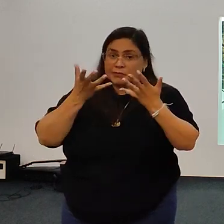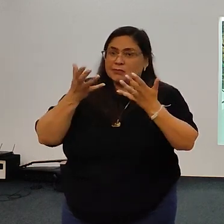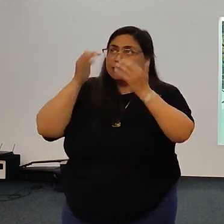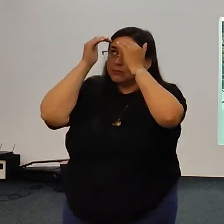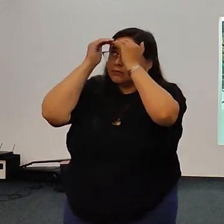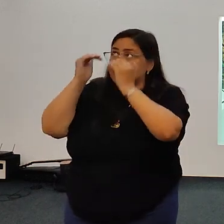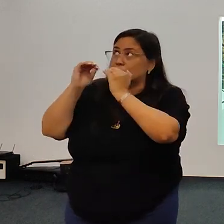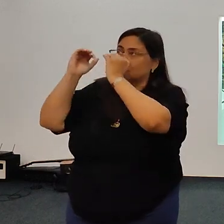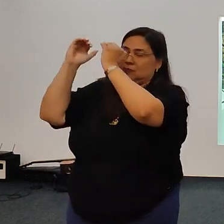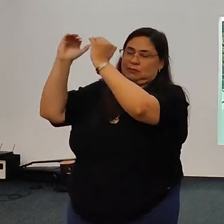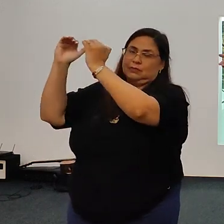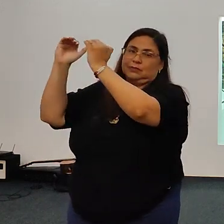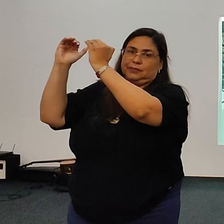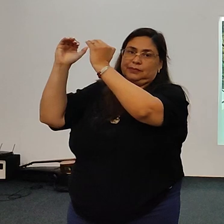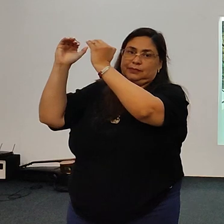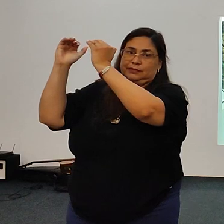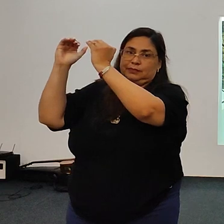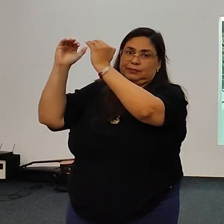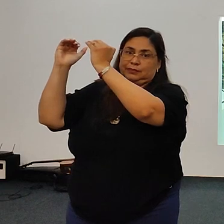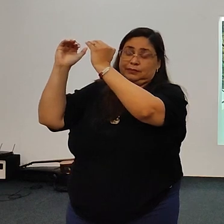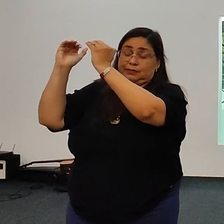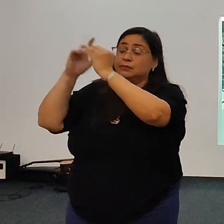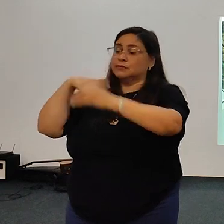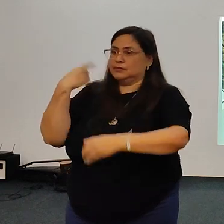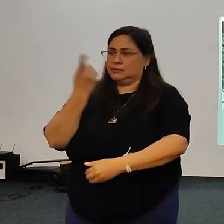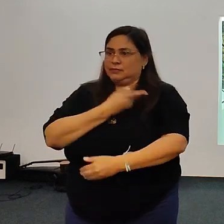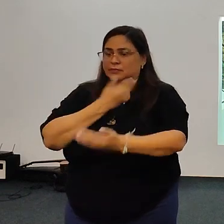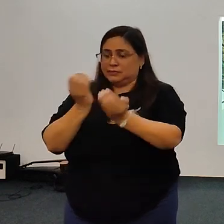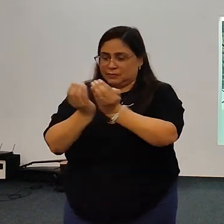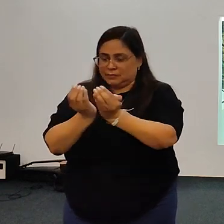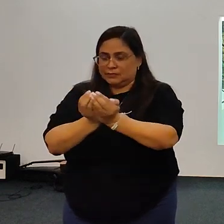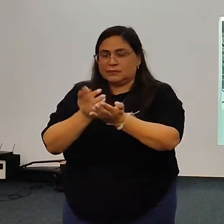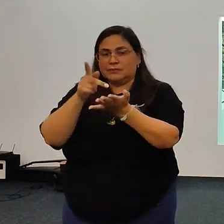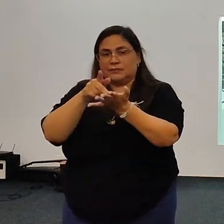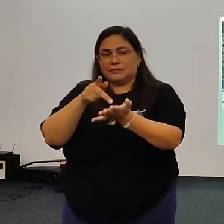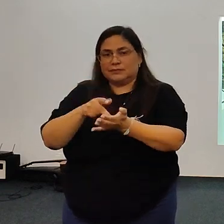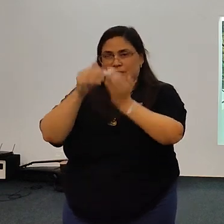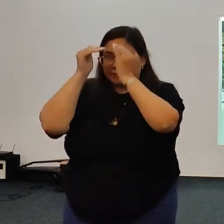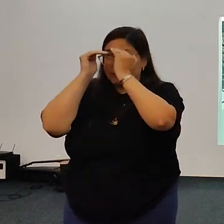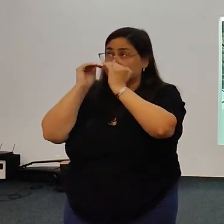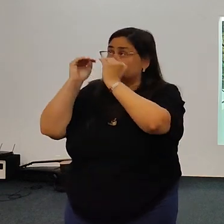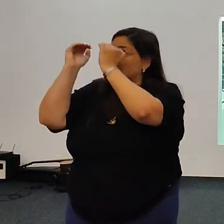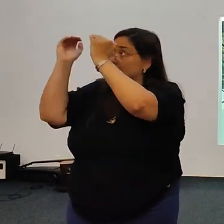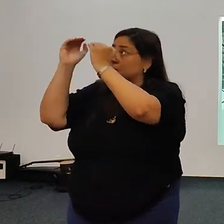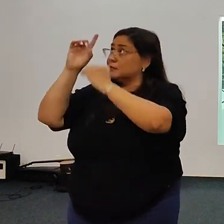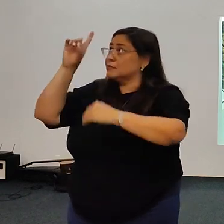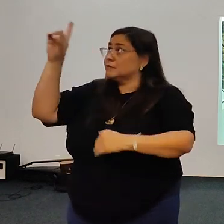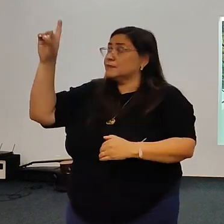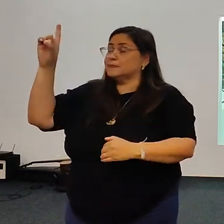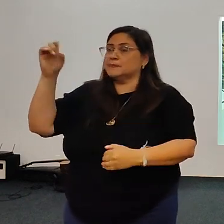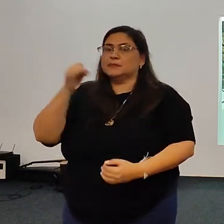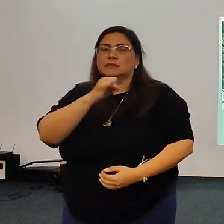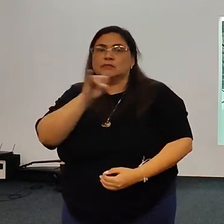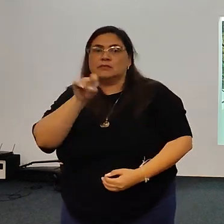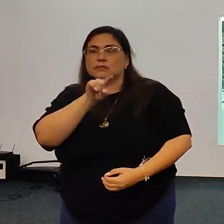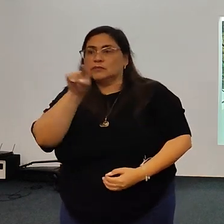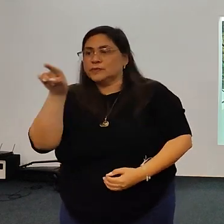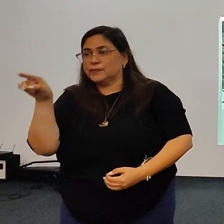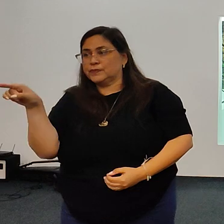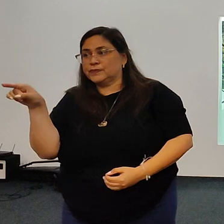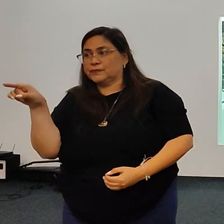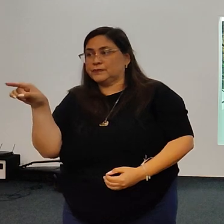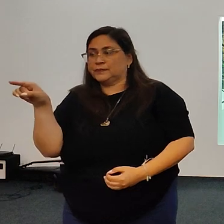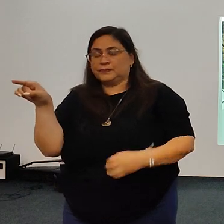fato é crente se obedecem os seus mandamentos. Se hoje você